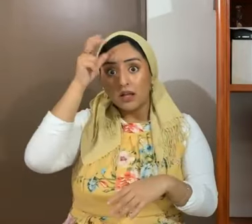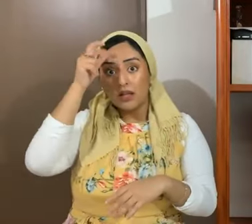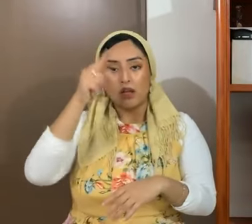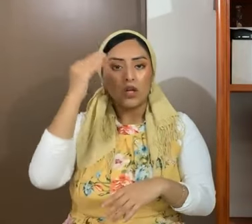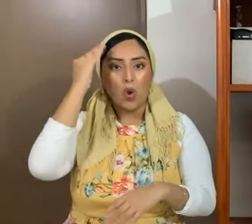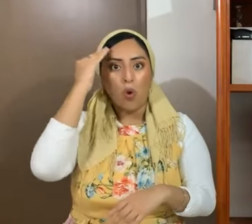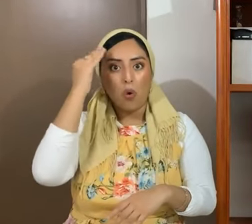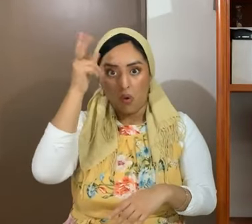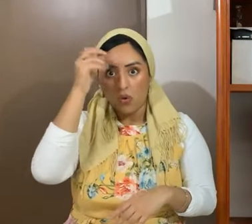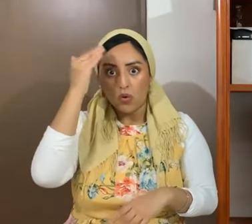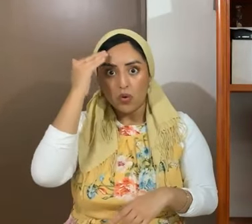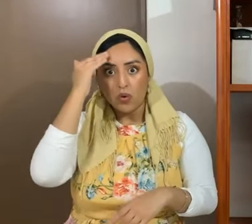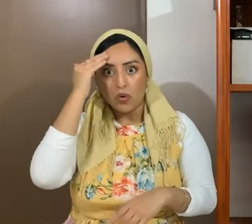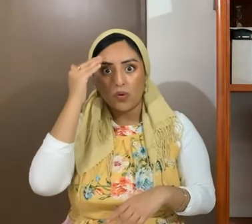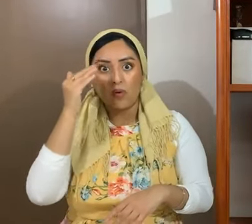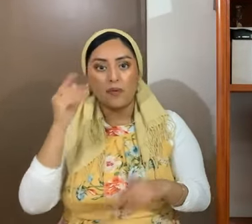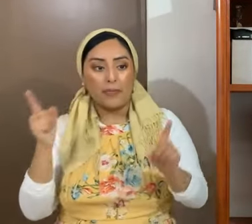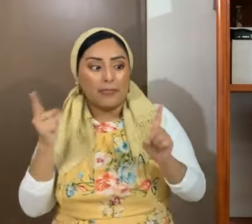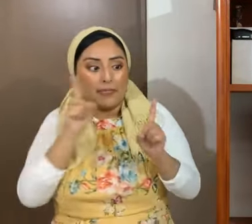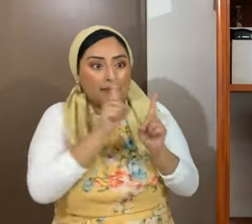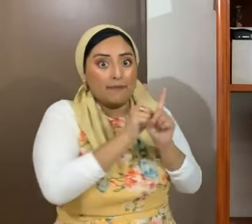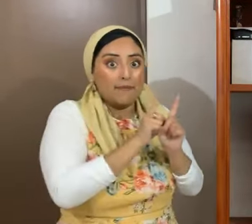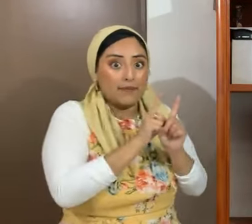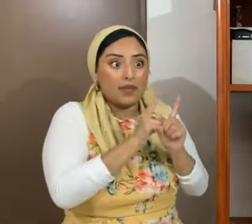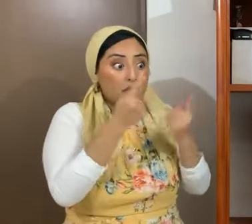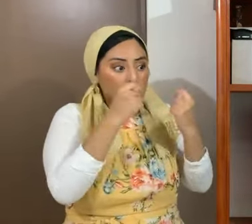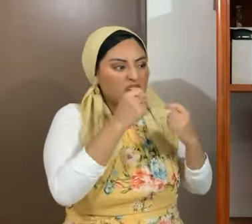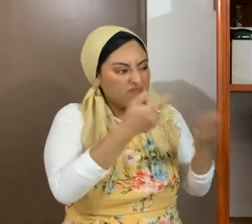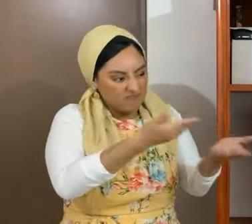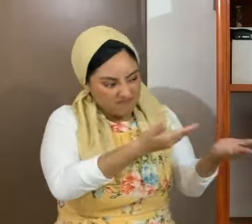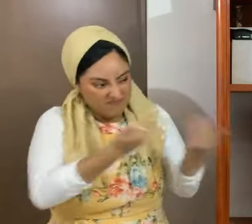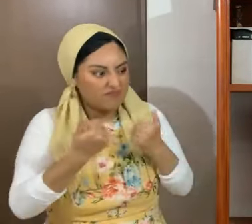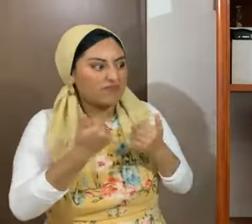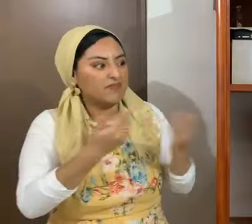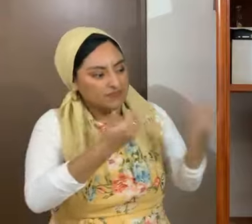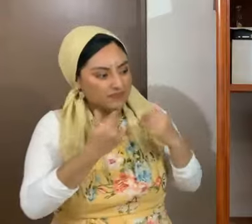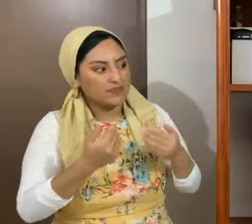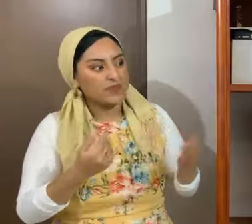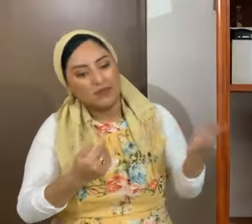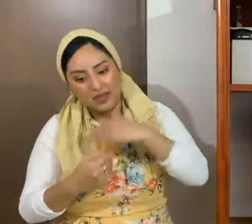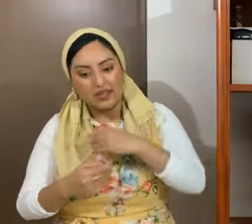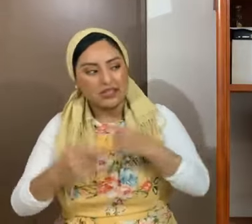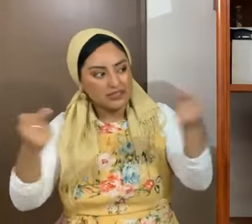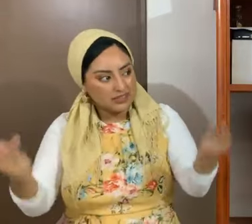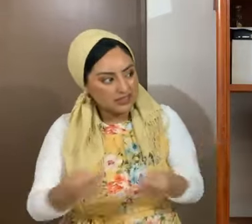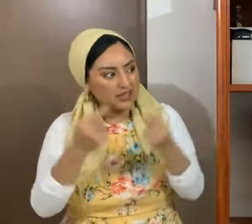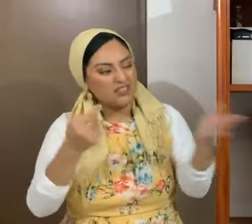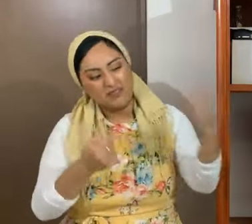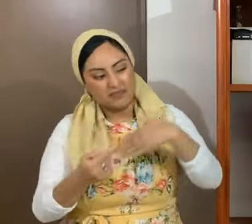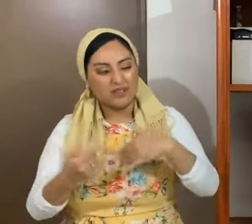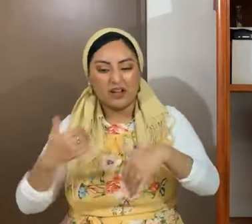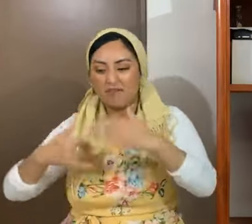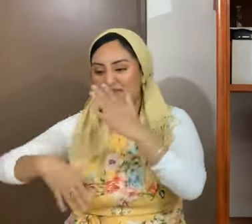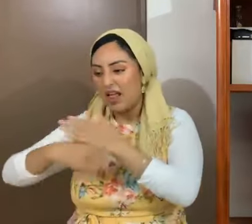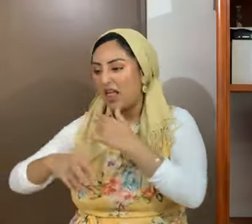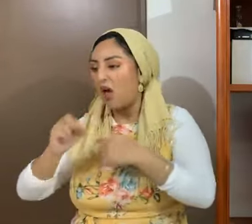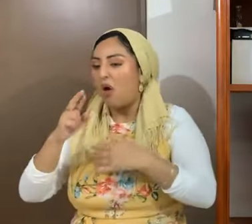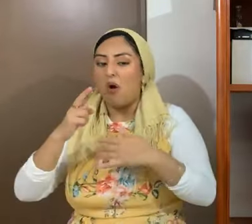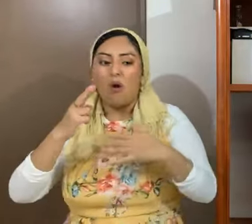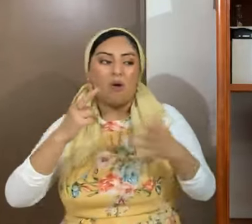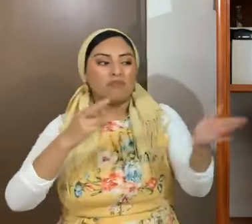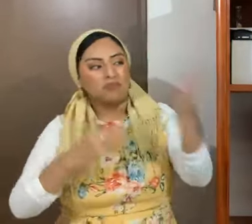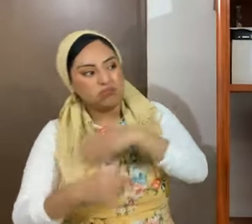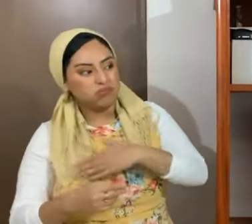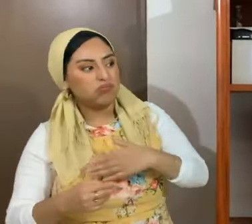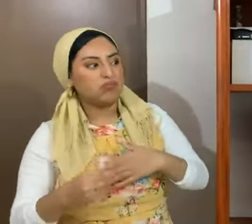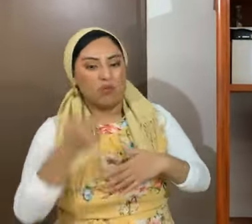esa: acercarse a un creyente y tratar de jalarlo en el momento. Ven, vamos, mira, vente, vamos a jugar fútbol, vente, vamos a hacer esto, vamos a hacer